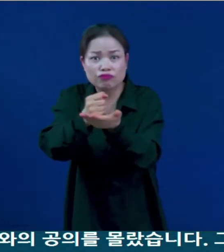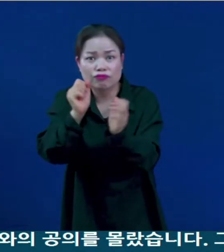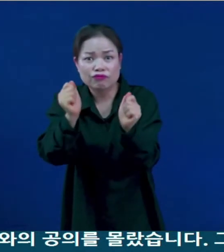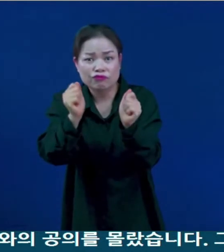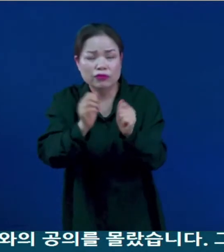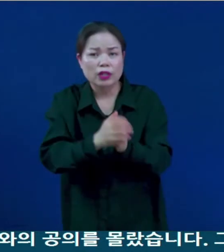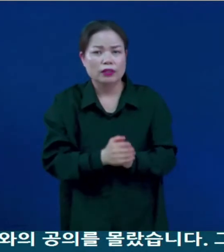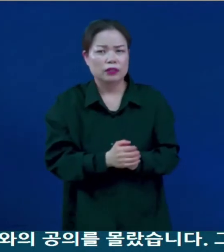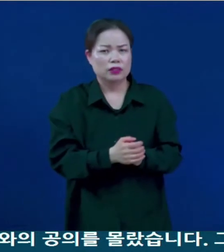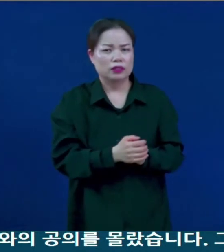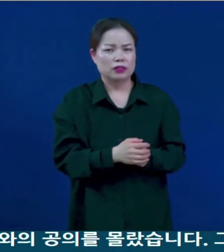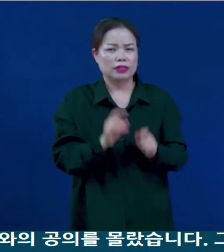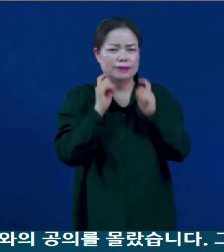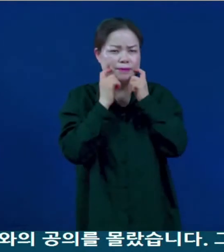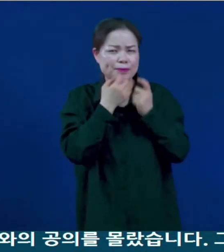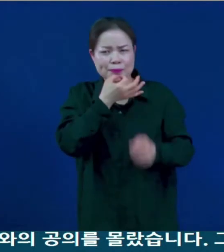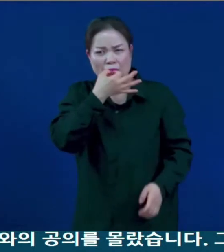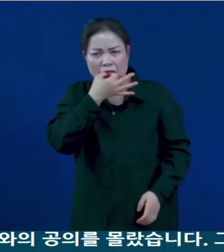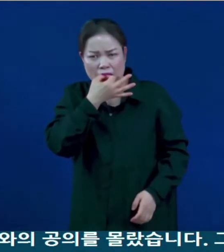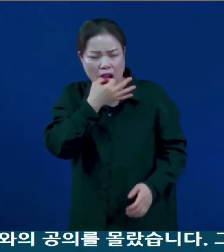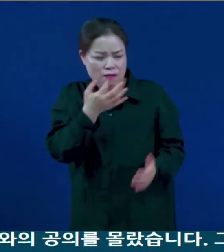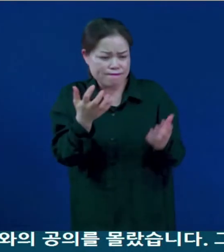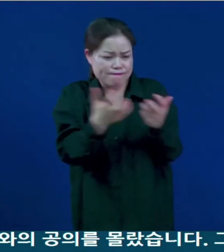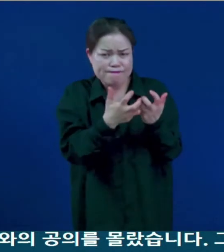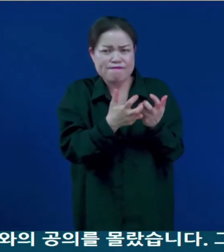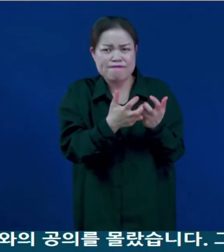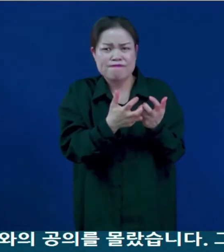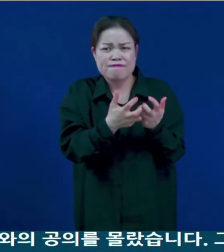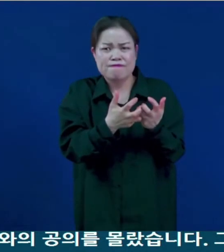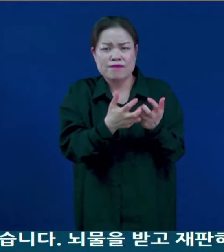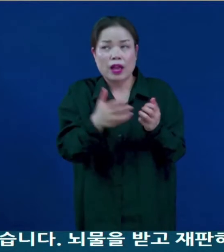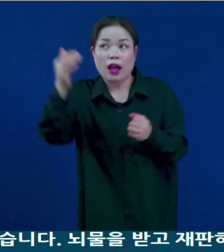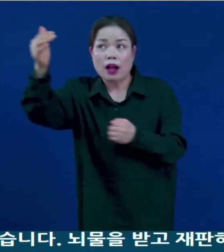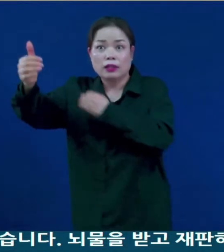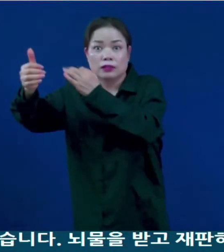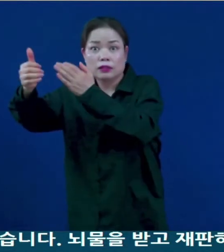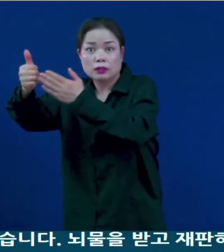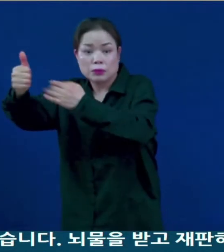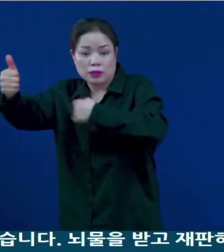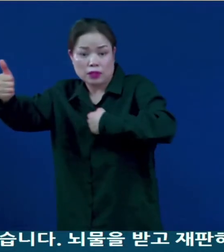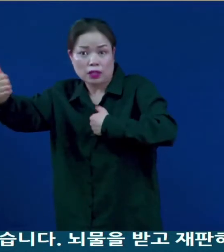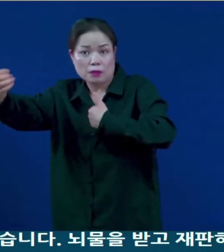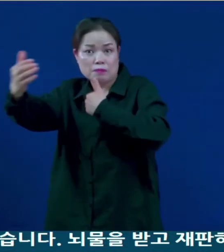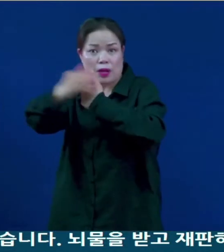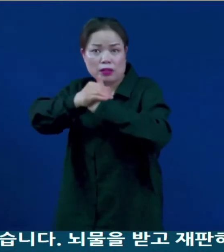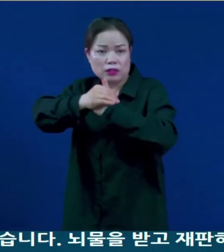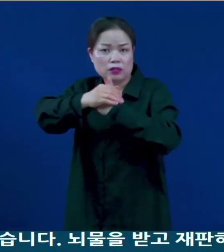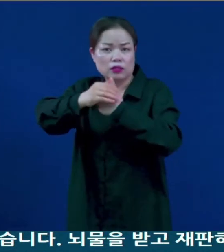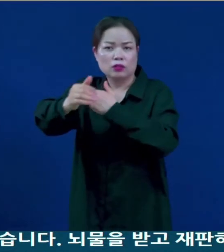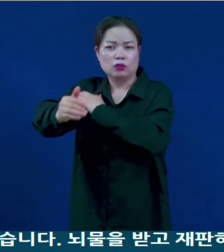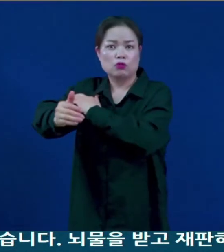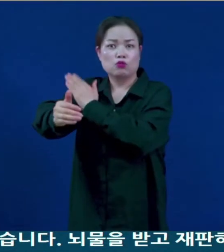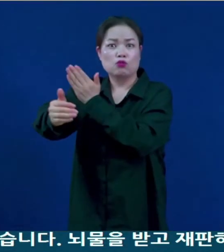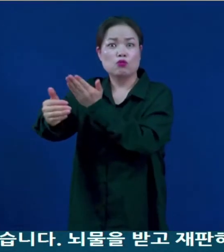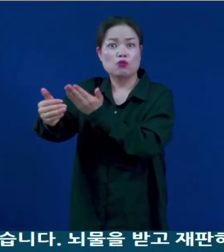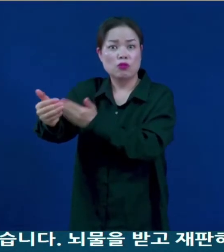이들은 사사로운 욕심을 채우기 위해서 하나님이 자기에게 맡기신 권세,